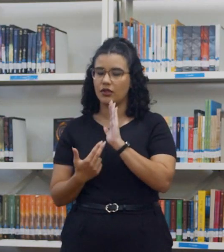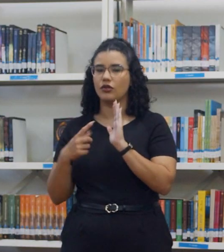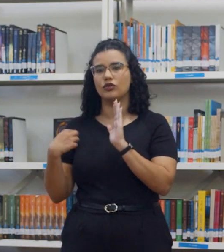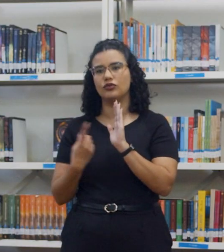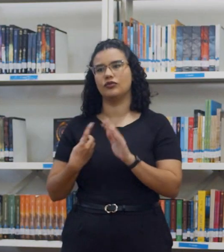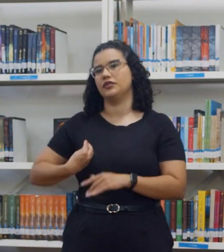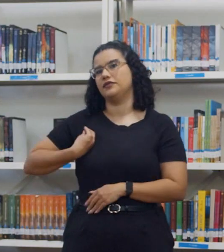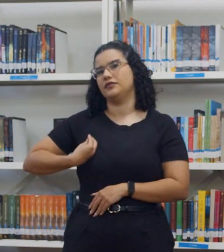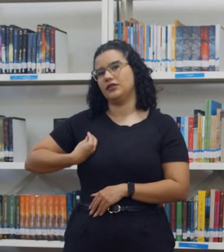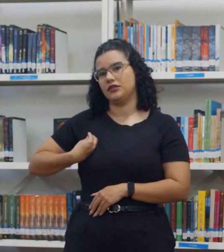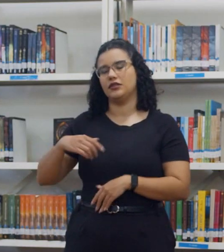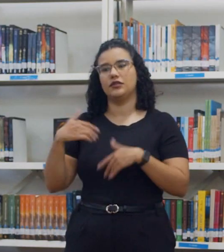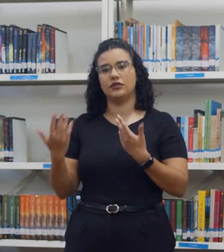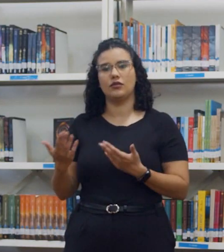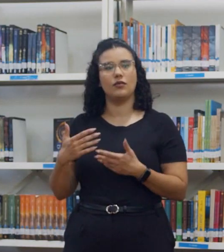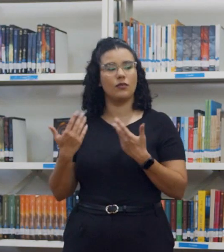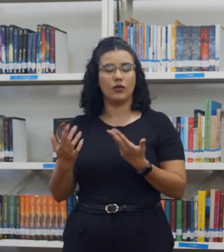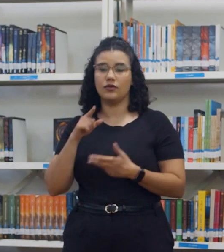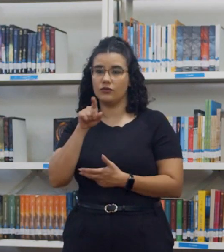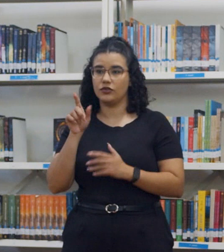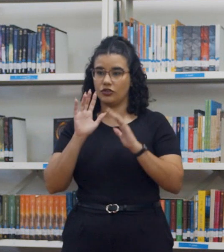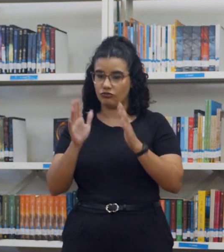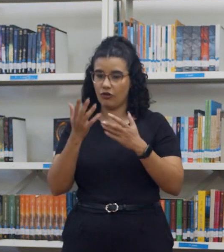vida. Quando você roteiriza,